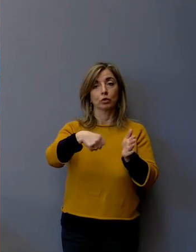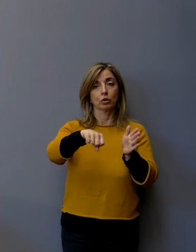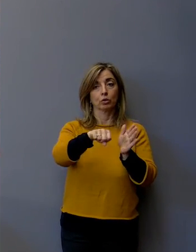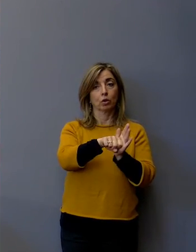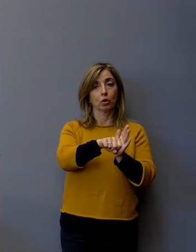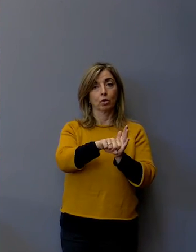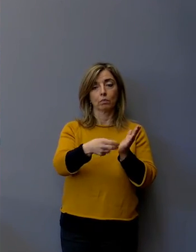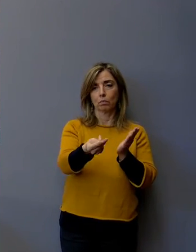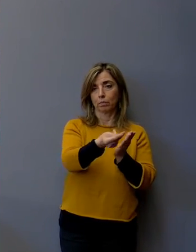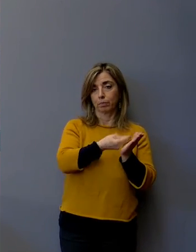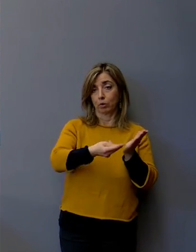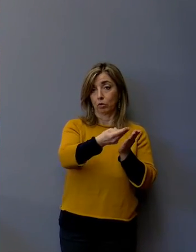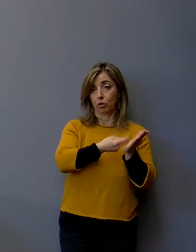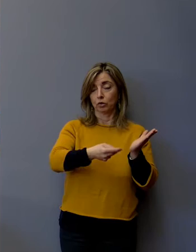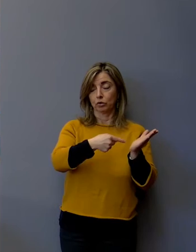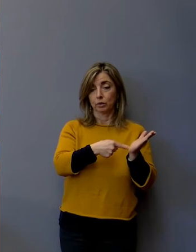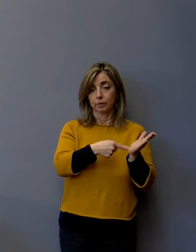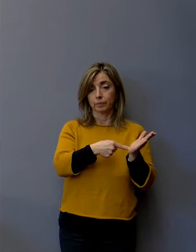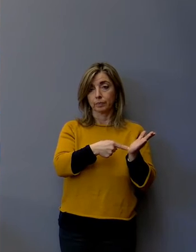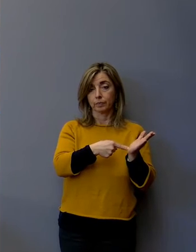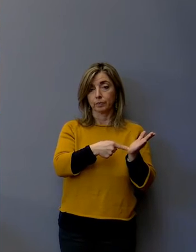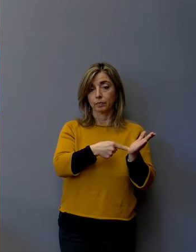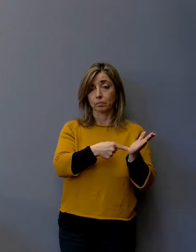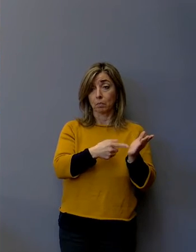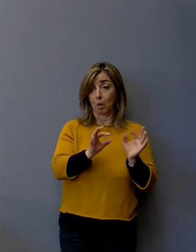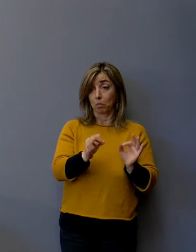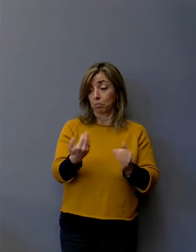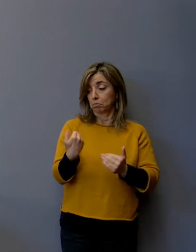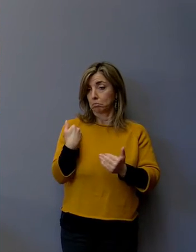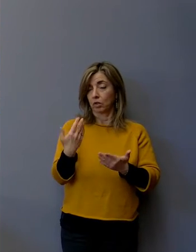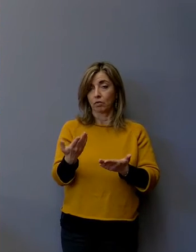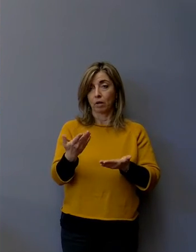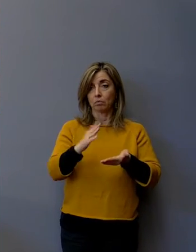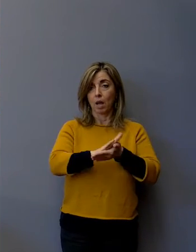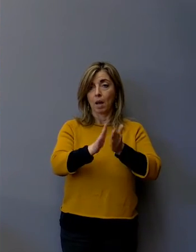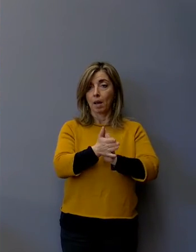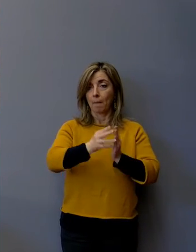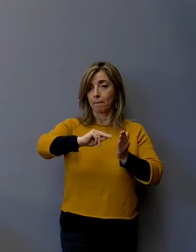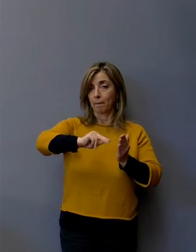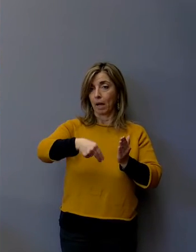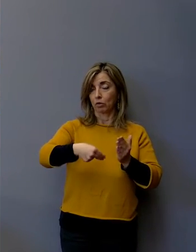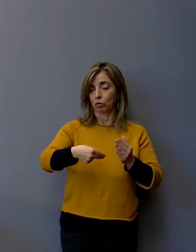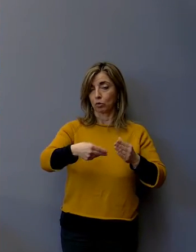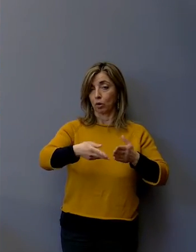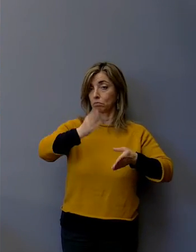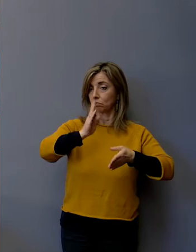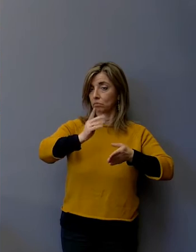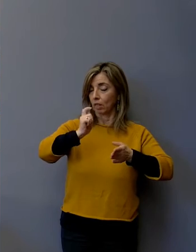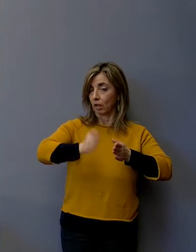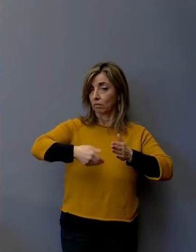patto che abbiamo lanciato mente mente in questi giorni hanno partecipato 51